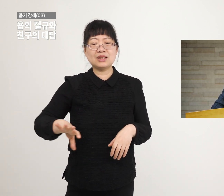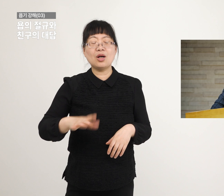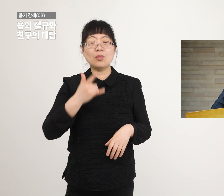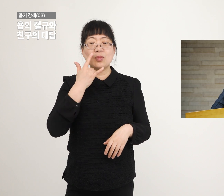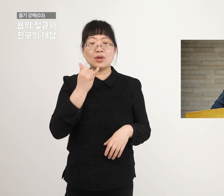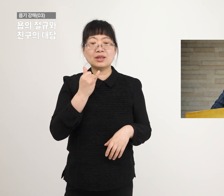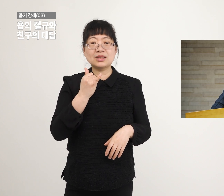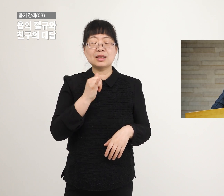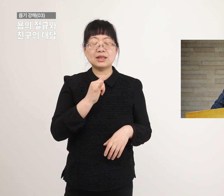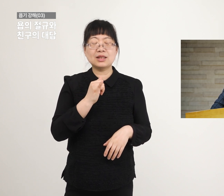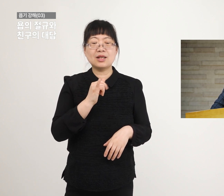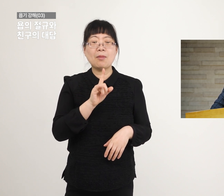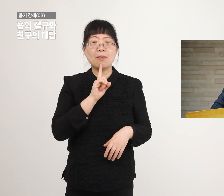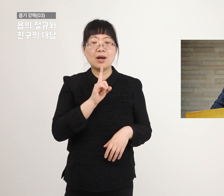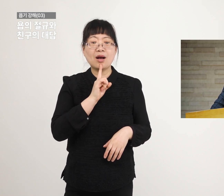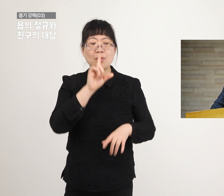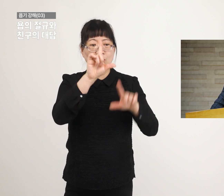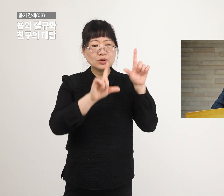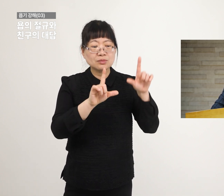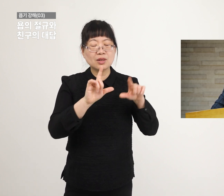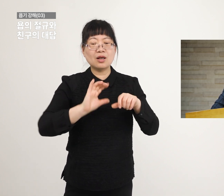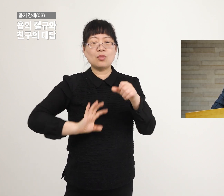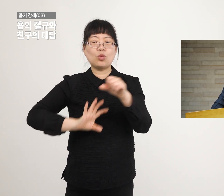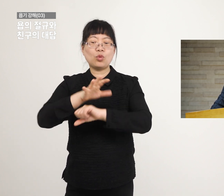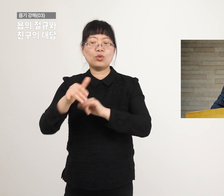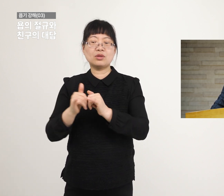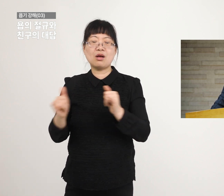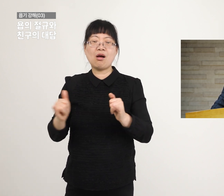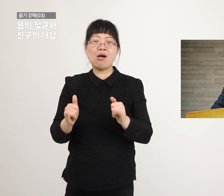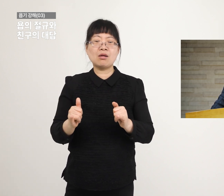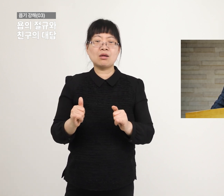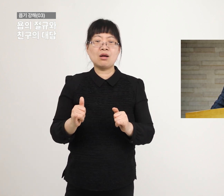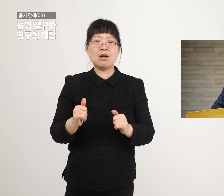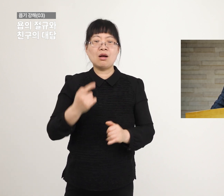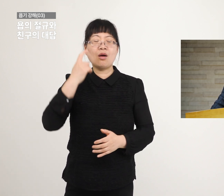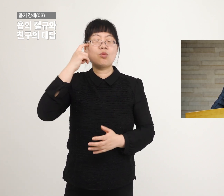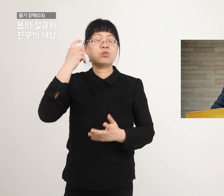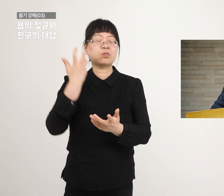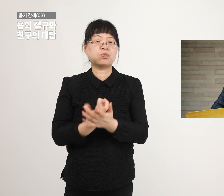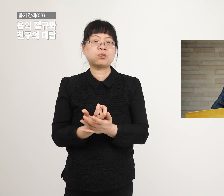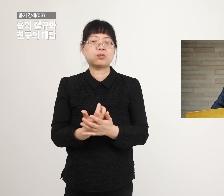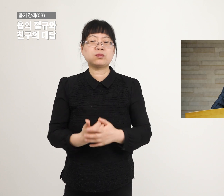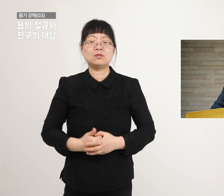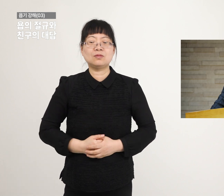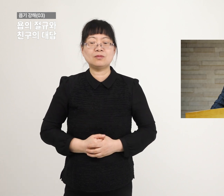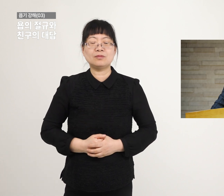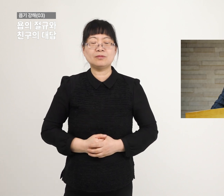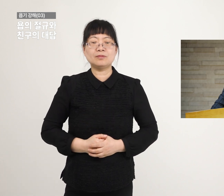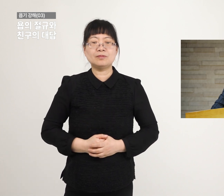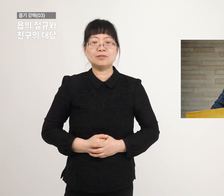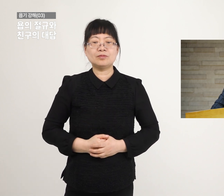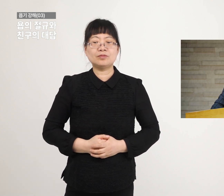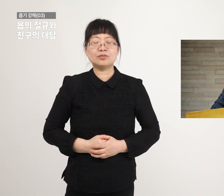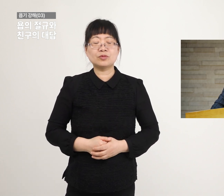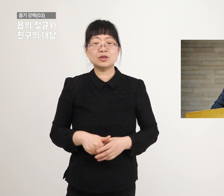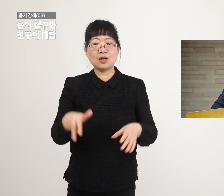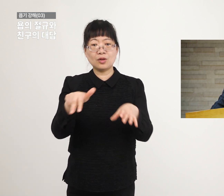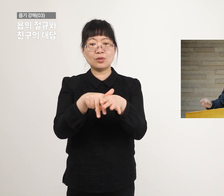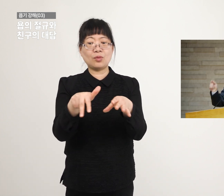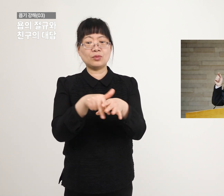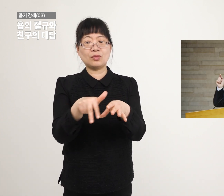입에서 나온 반응에 전 세계가 경악을 금치 못했어요. 그러니까